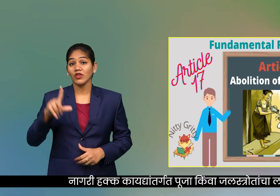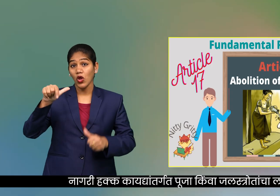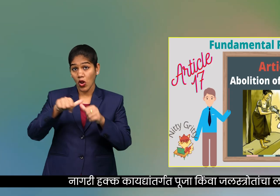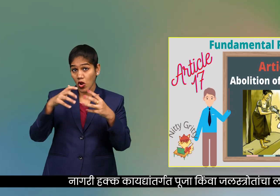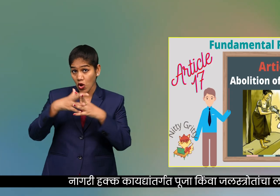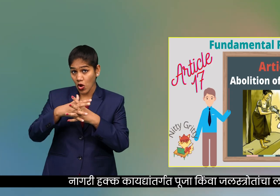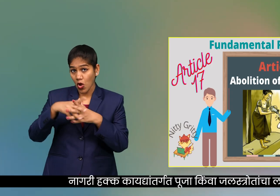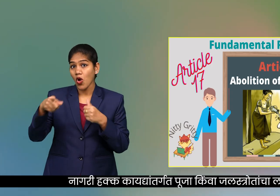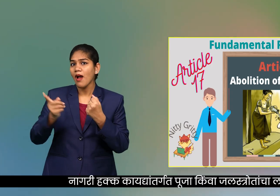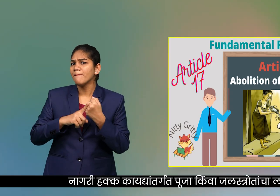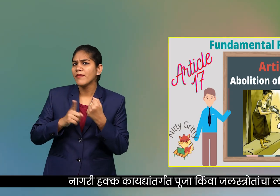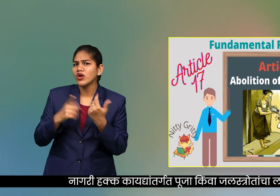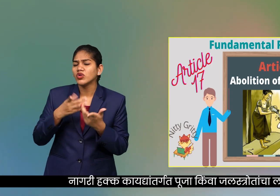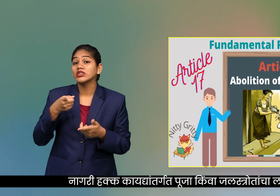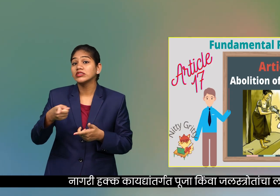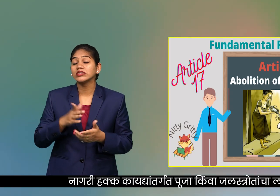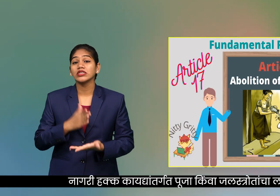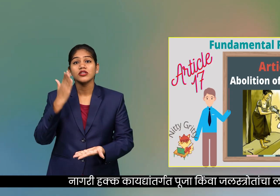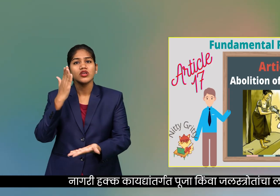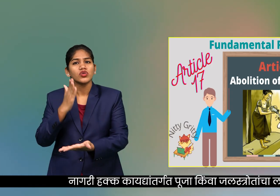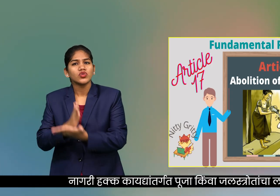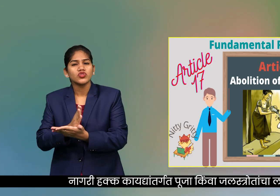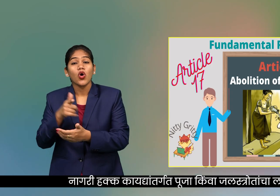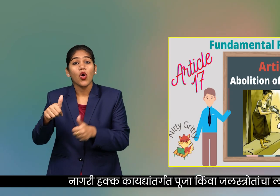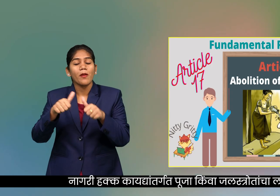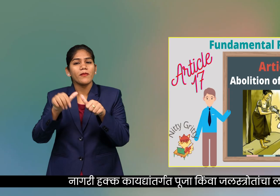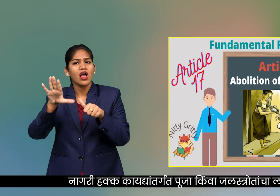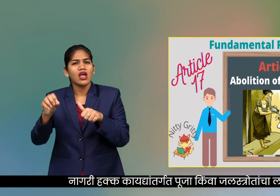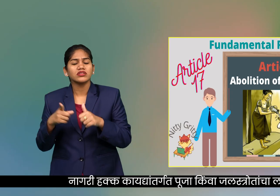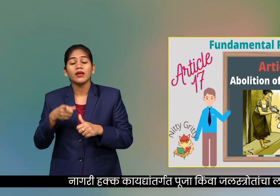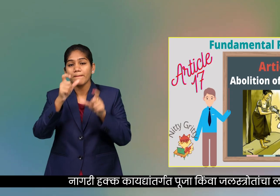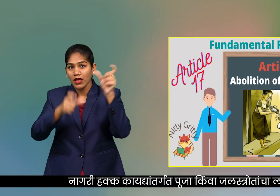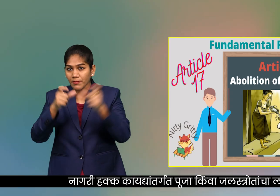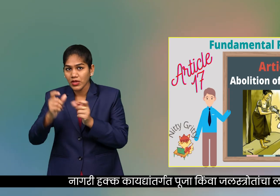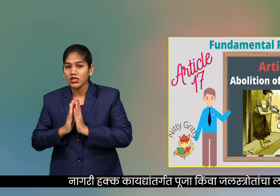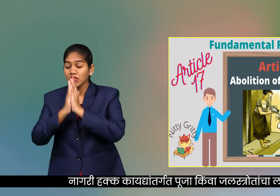नागरी हक्क, कायद्यांतर्गत पूजा किंवा जलस्रोतांचा लाभ घेण्यास